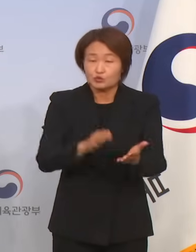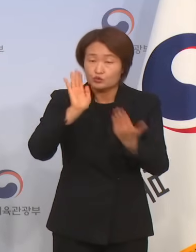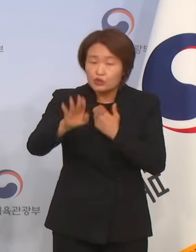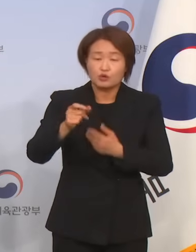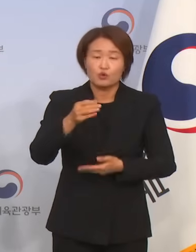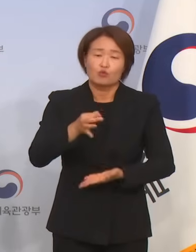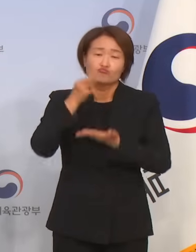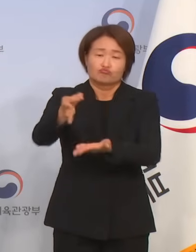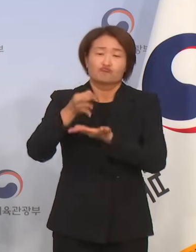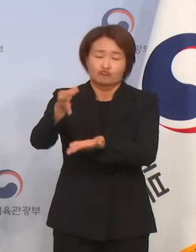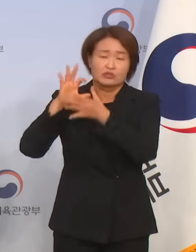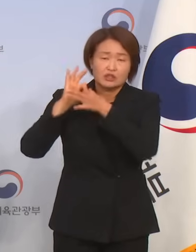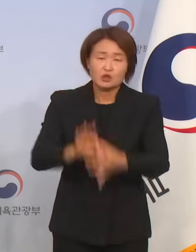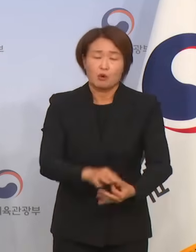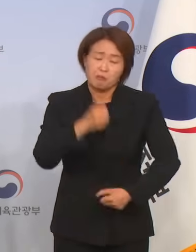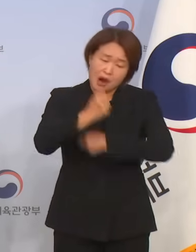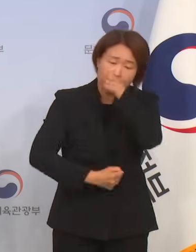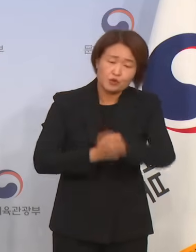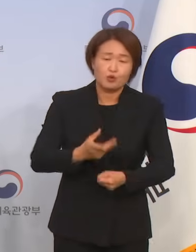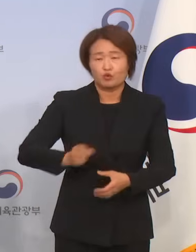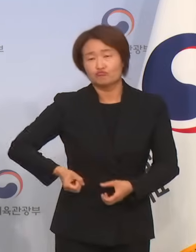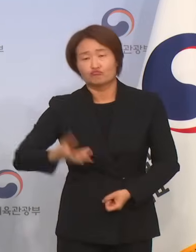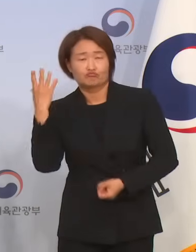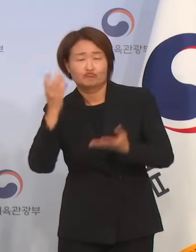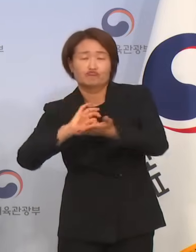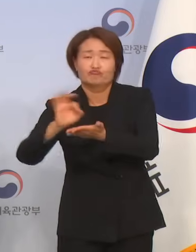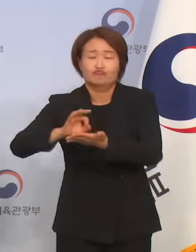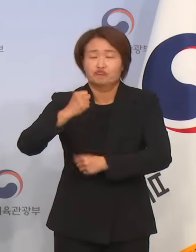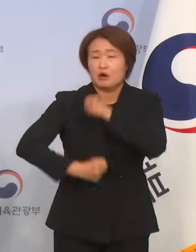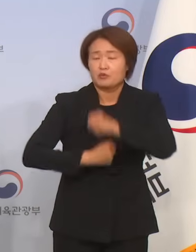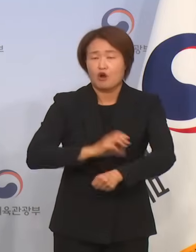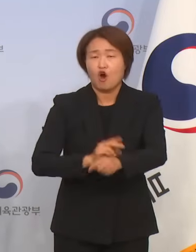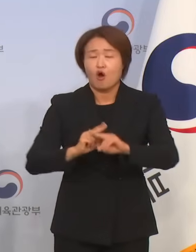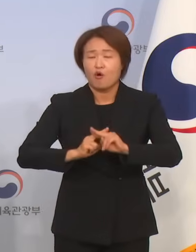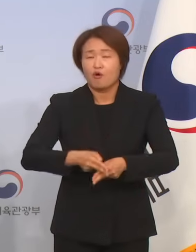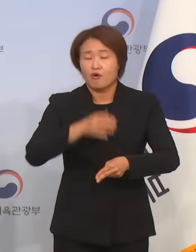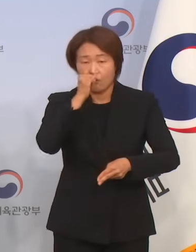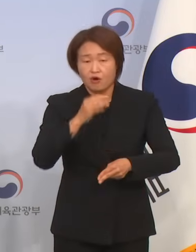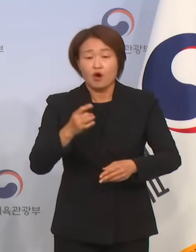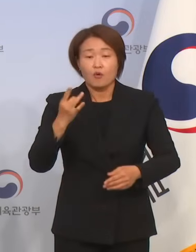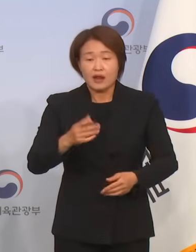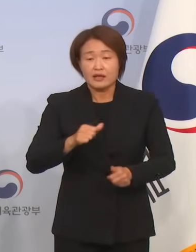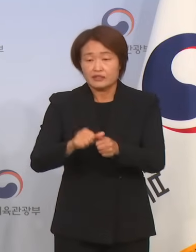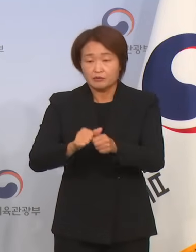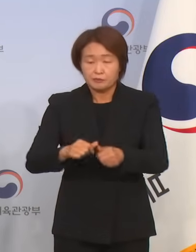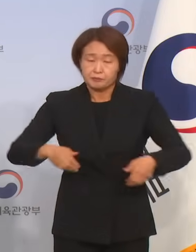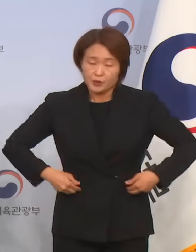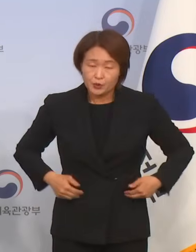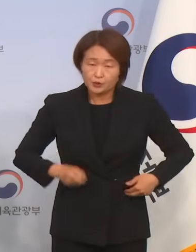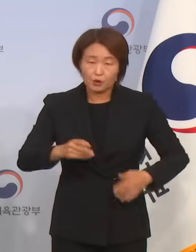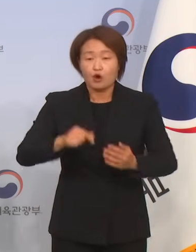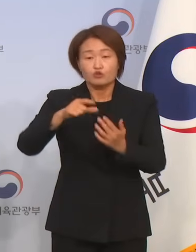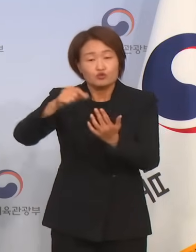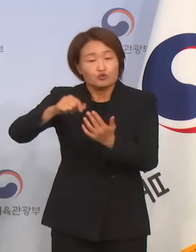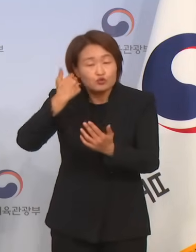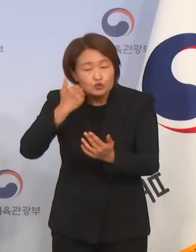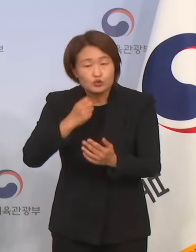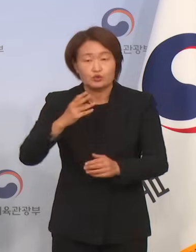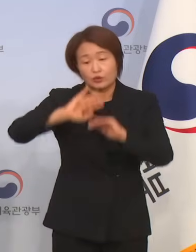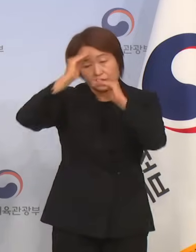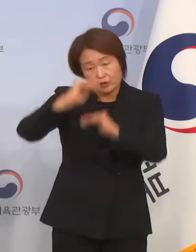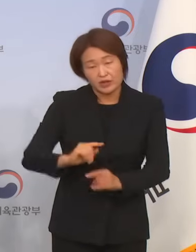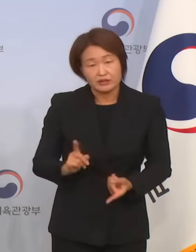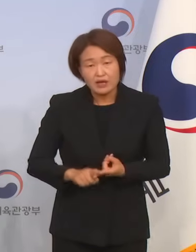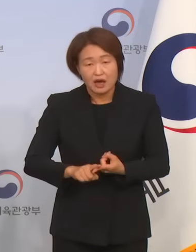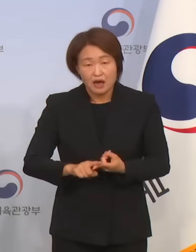후에도 지급하는 등 방만하게 운영하였습니다. 자문 계약의 필요성이나 책정 기준, 자문활동 내역에